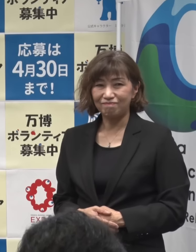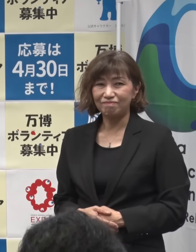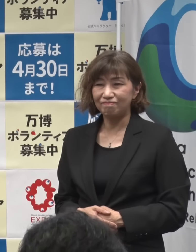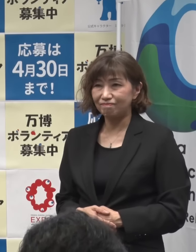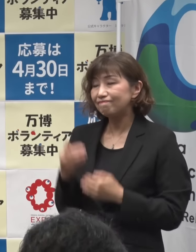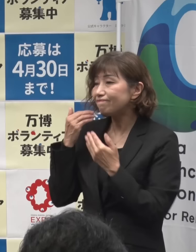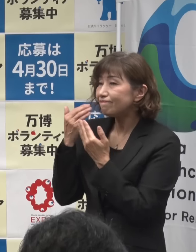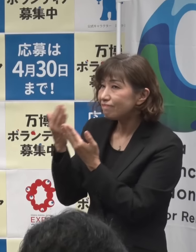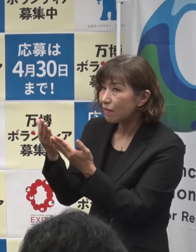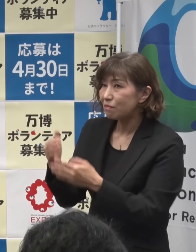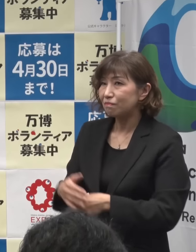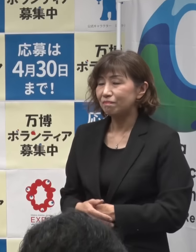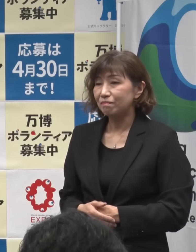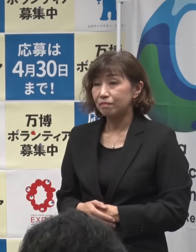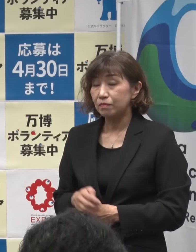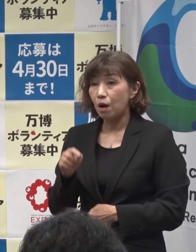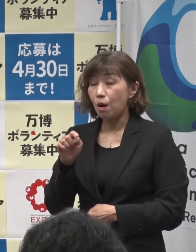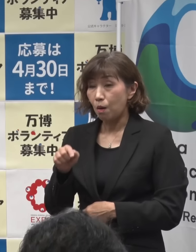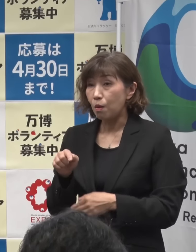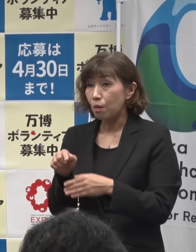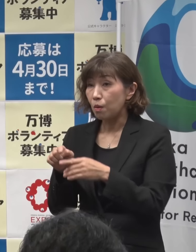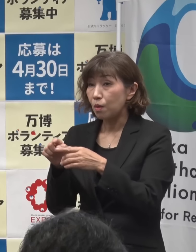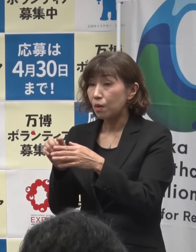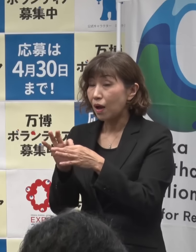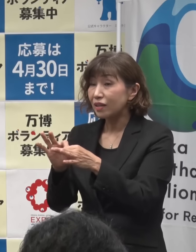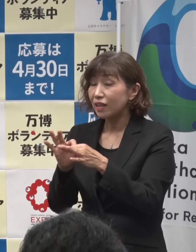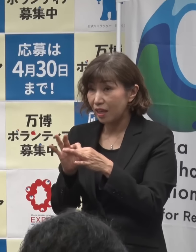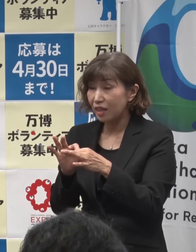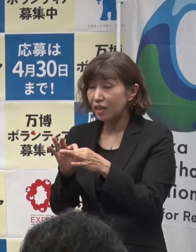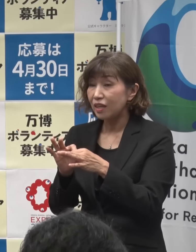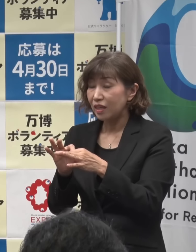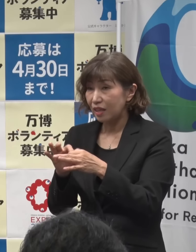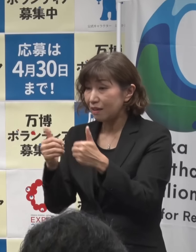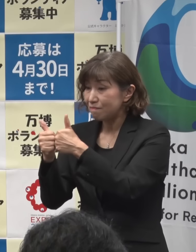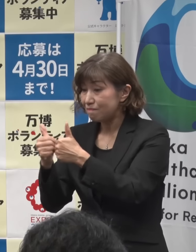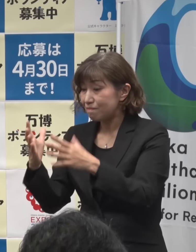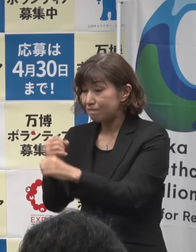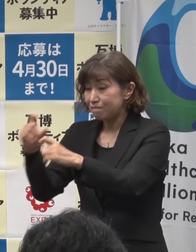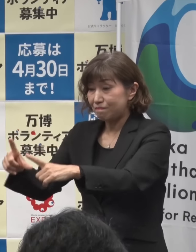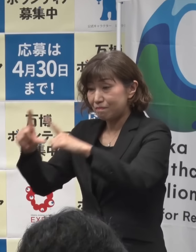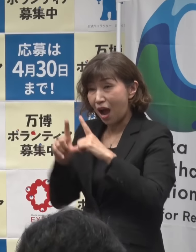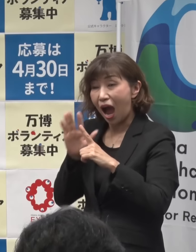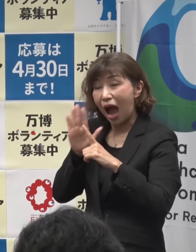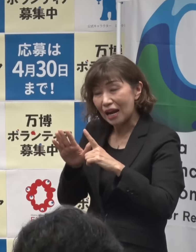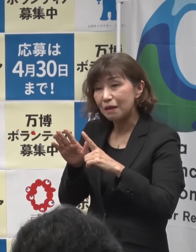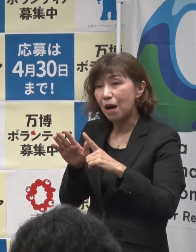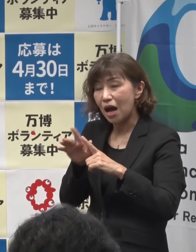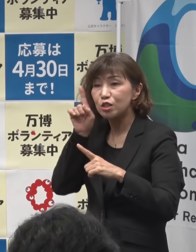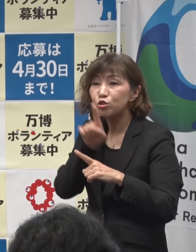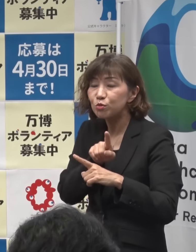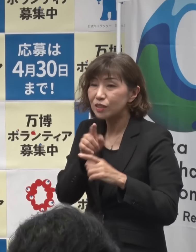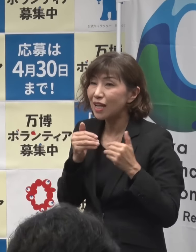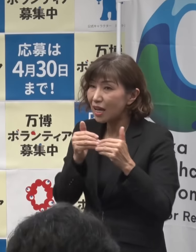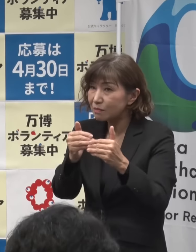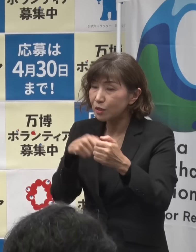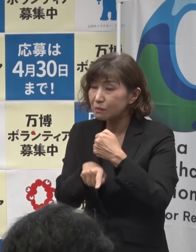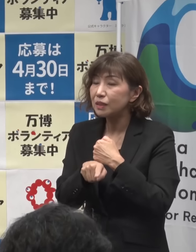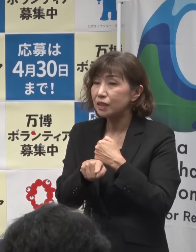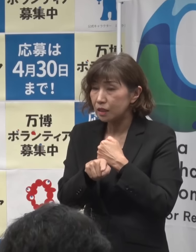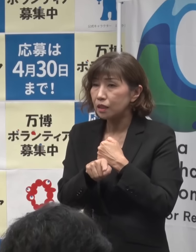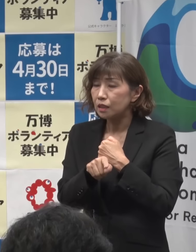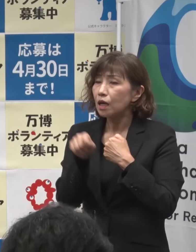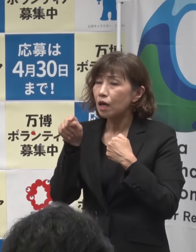その関係で、答申が出れば速やかにということですが、その BIE 側としては万博前は待ってほしい